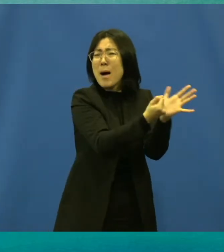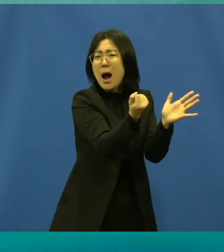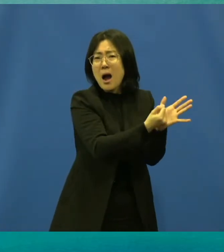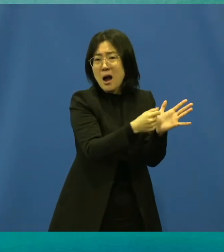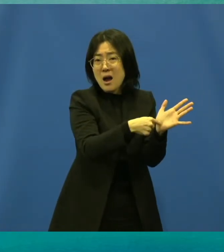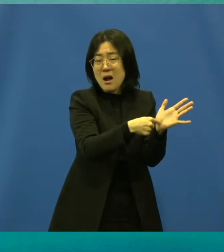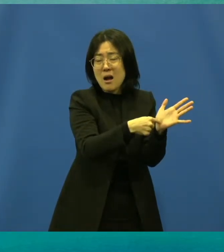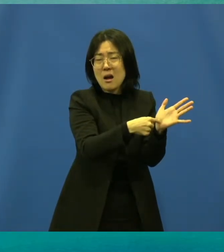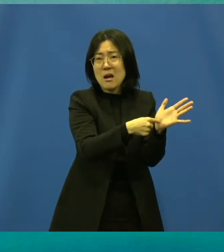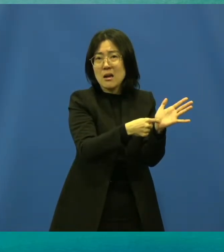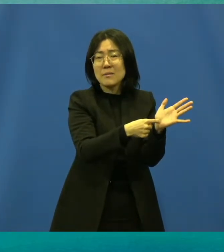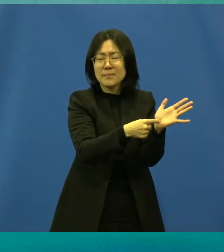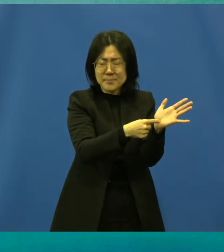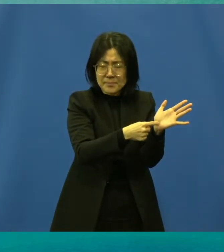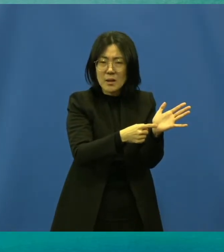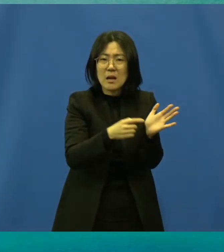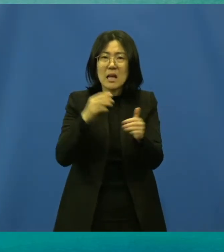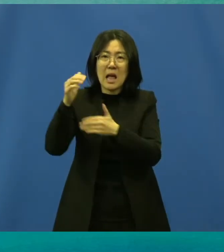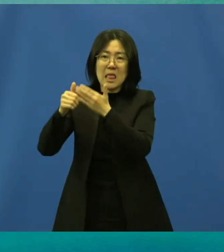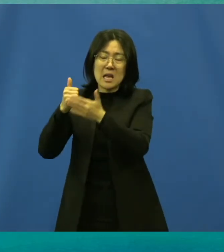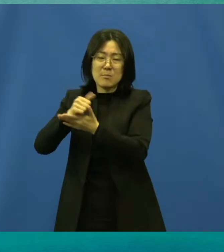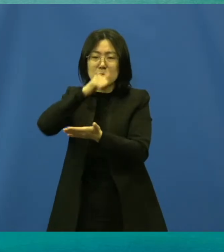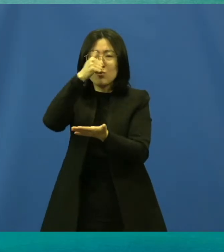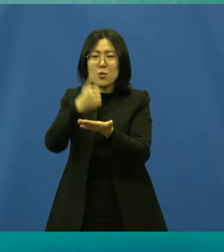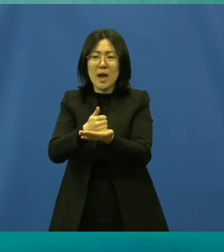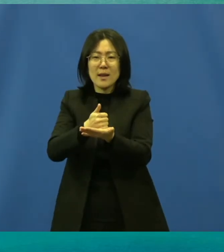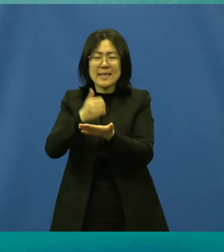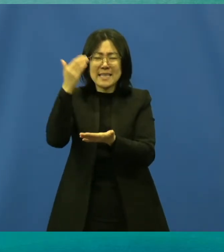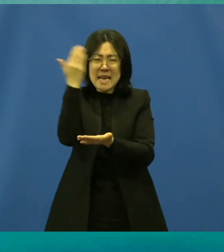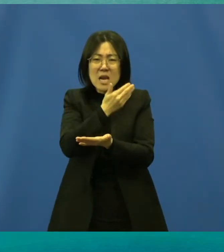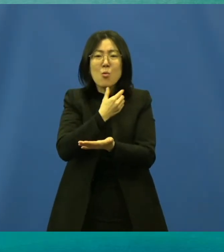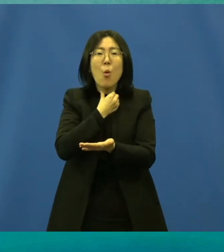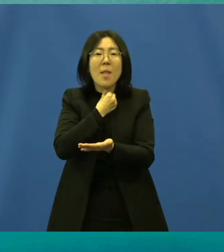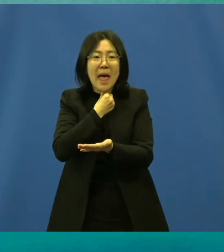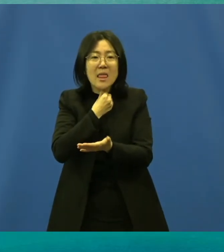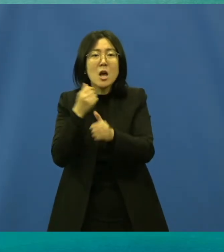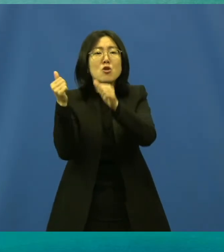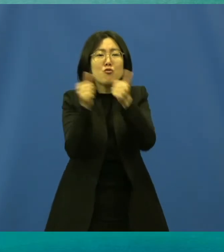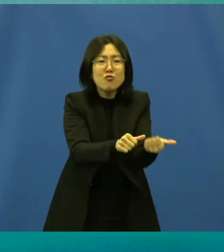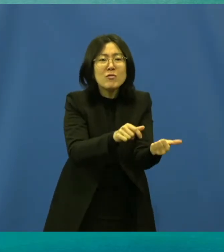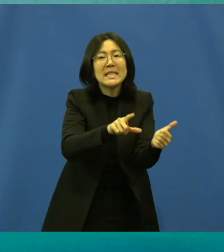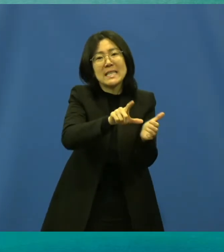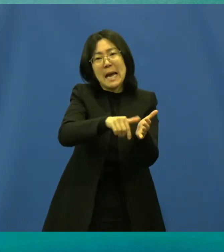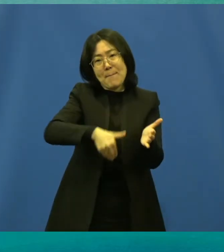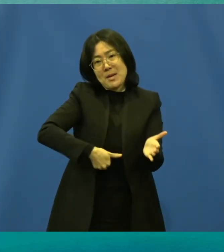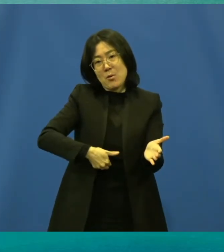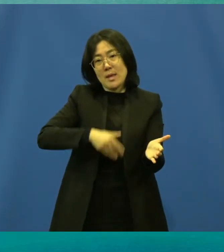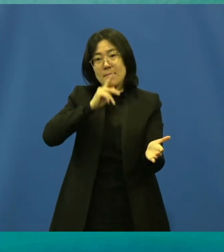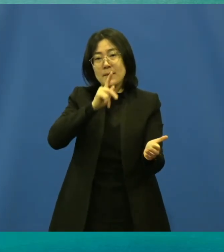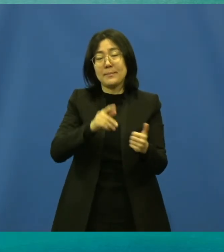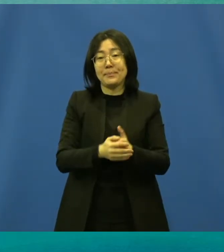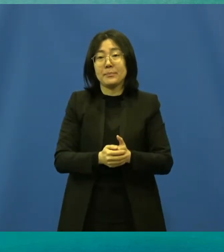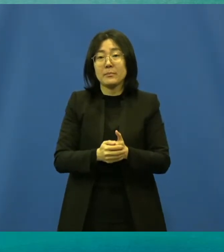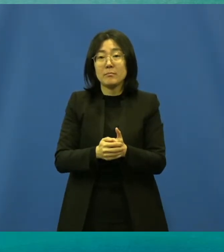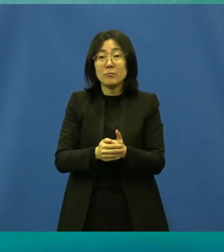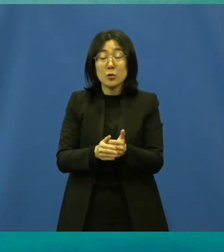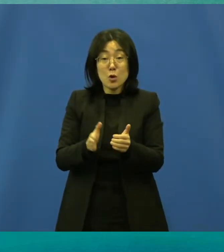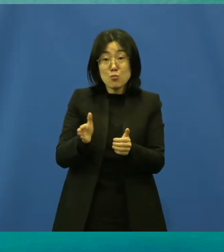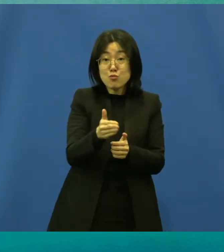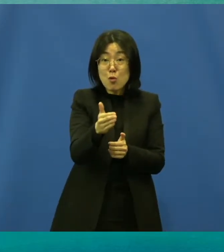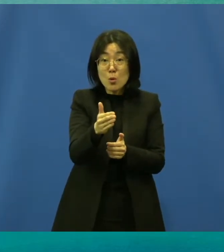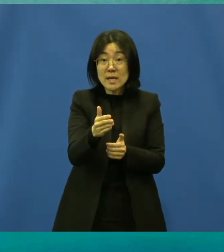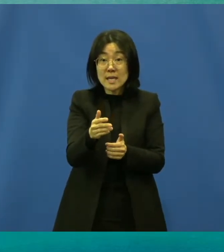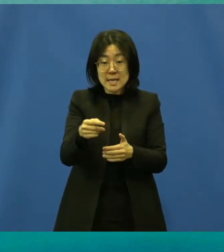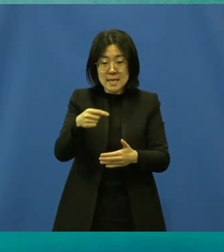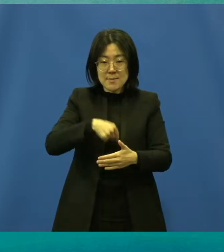것을 이제 보여주시는 겁니다. 자, 물고기 뱃속은 무엇을 의미합니까? 이제 더